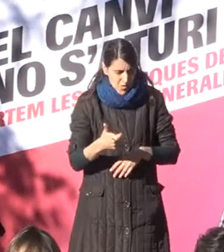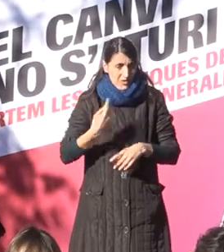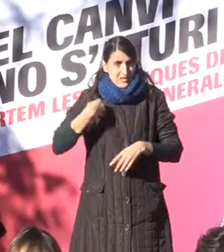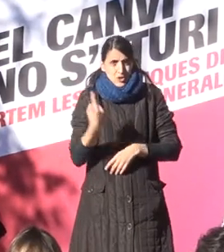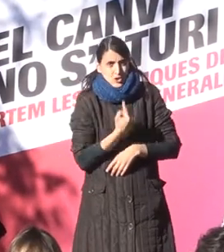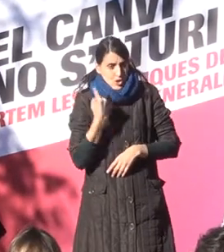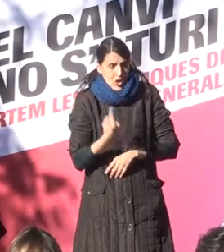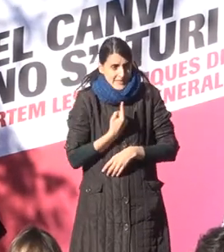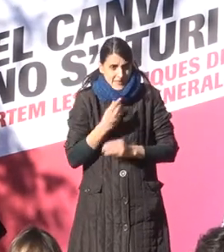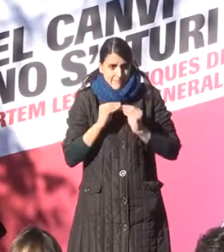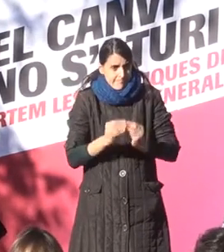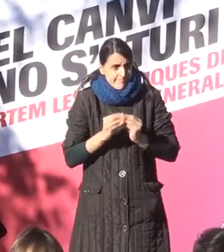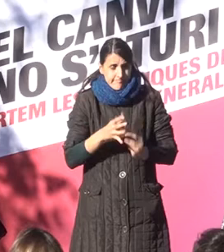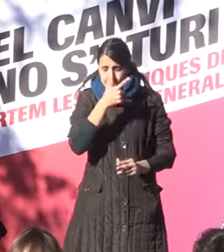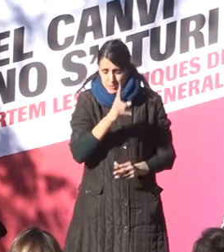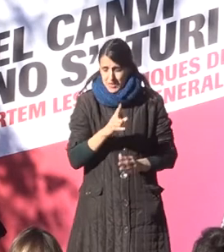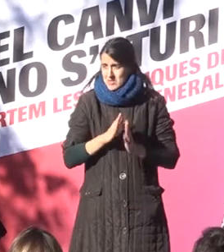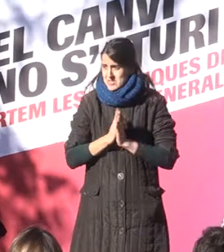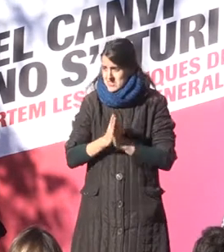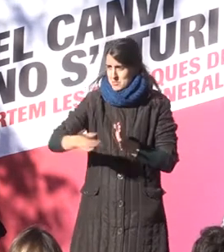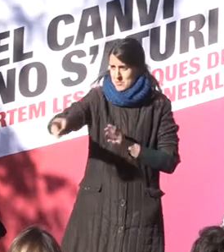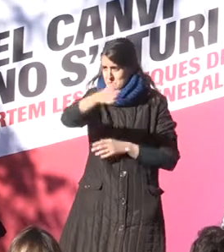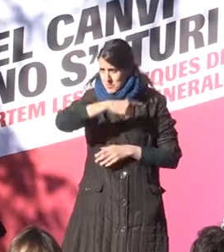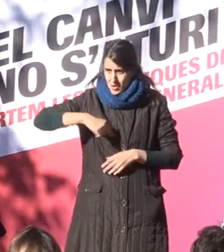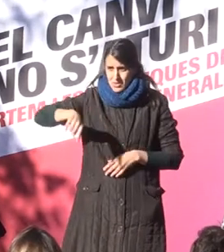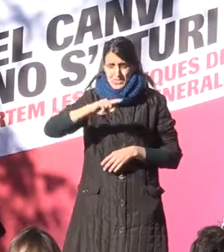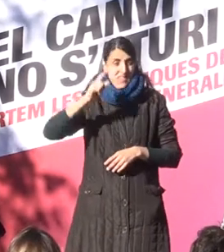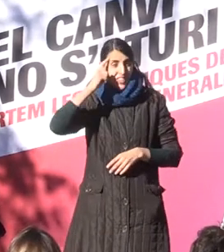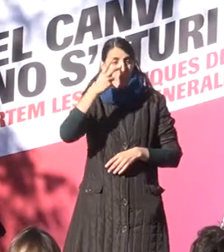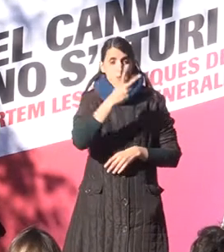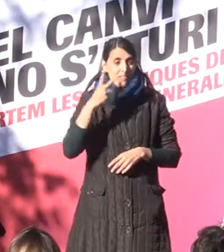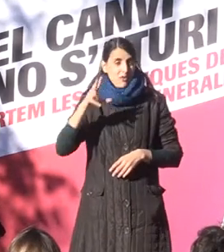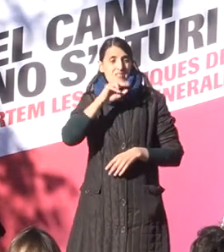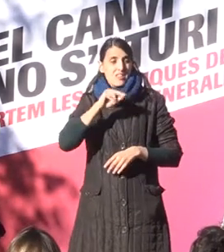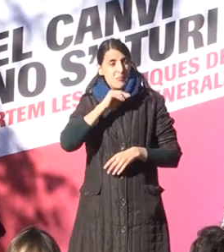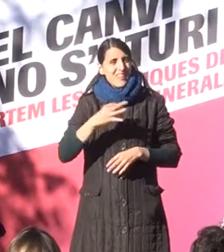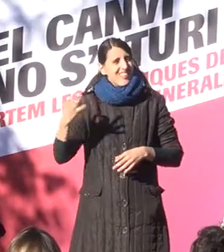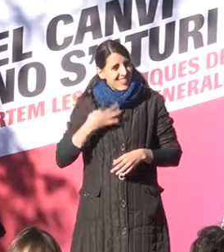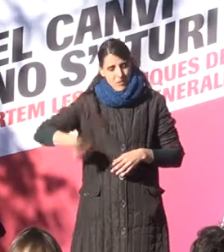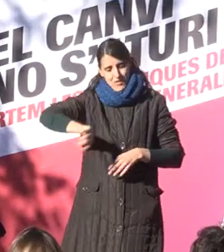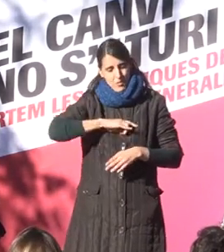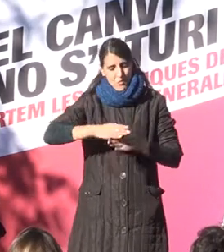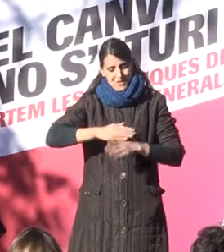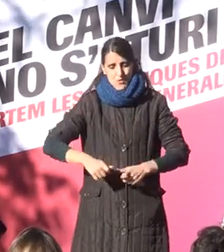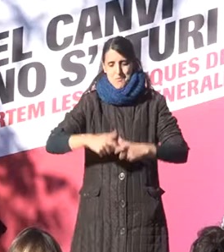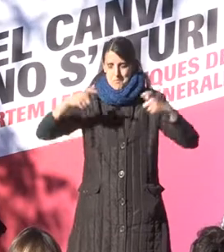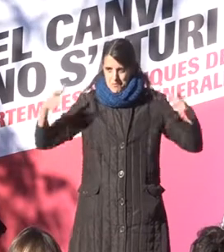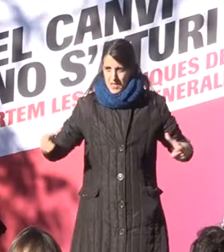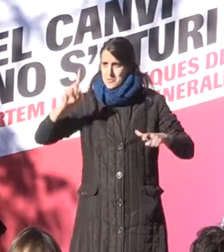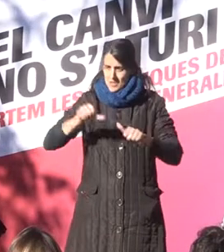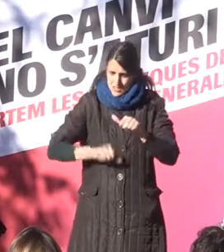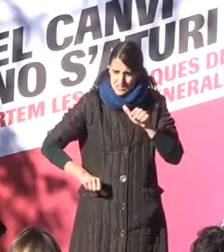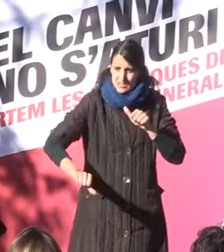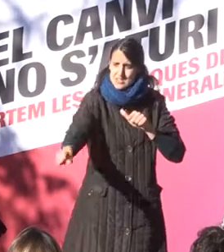que cuando llegue el 22 de diciembre estemos unos cuantos allá pero que cada vez que sea posible nos encontremos para hablar para discutir